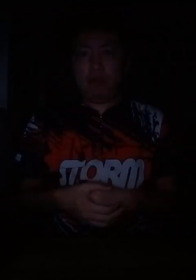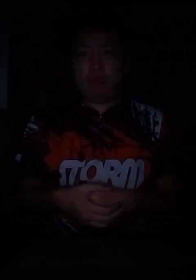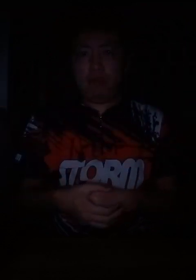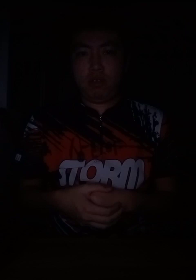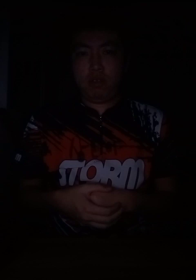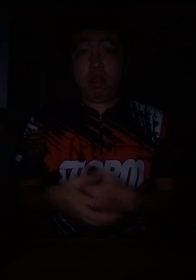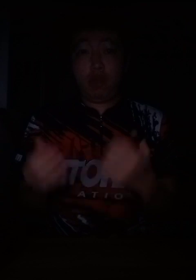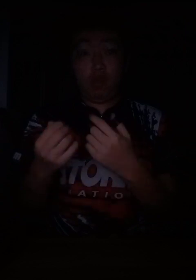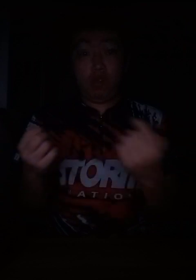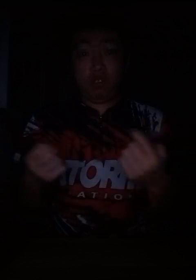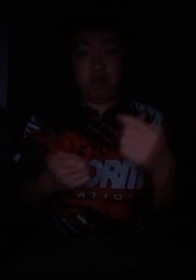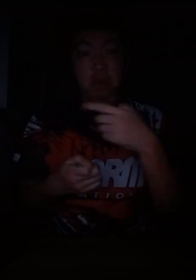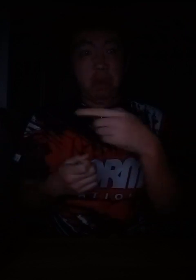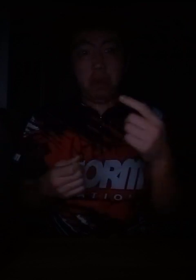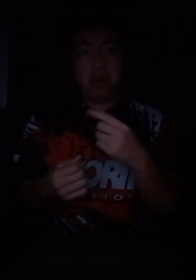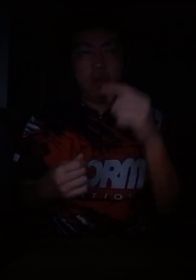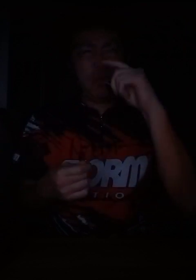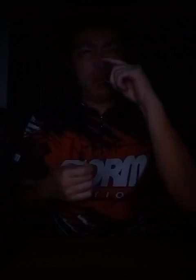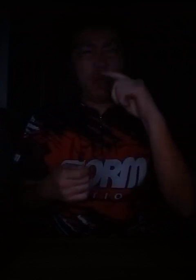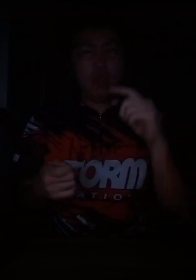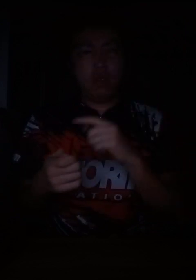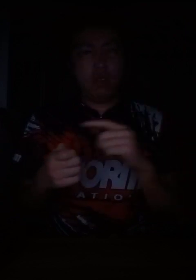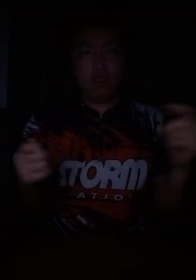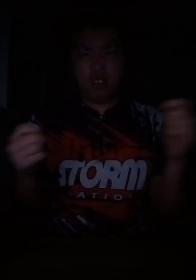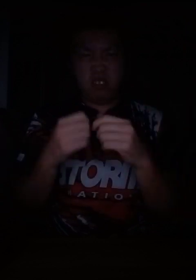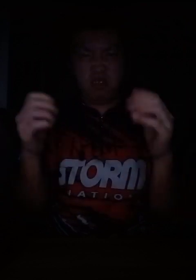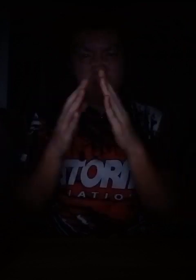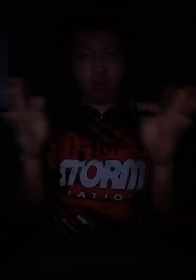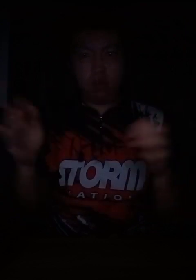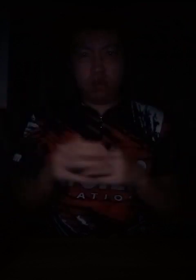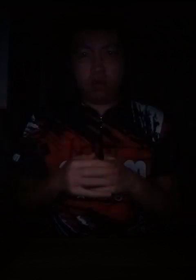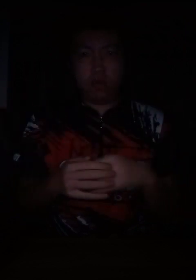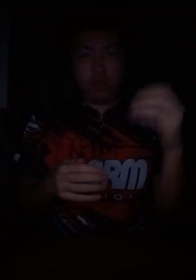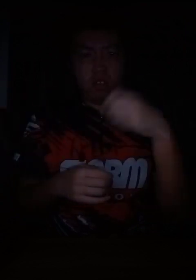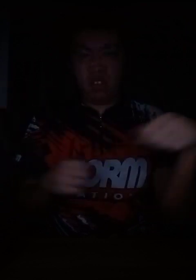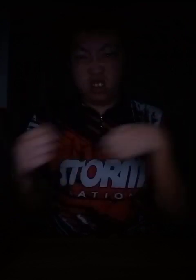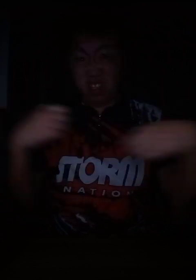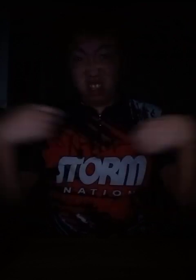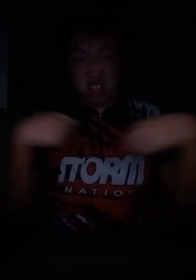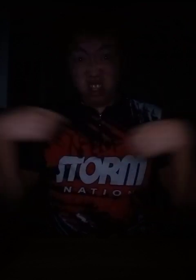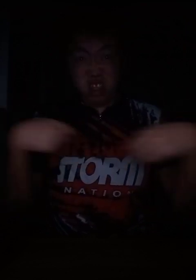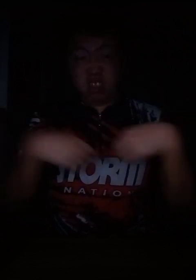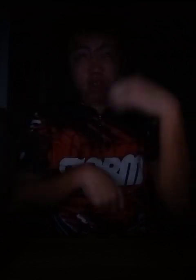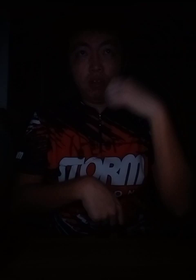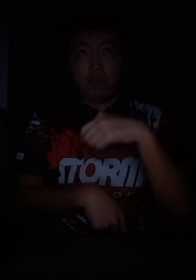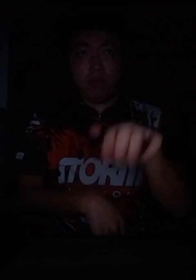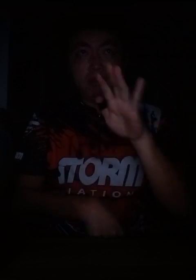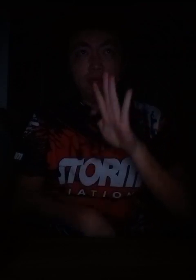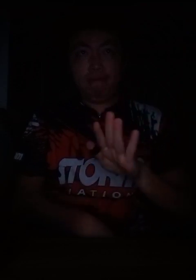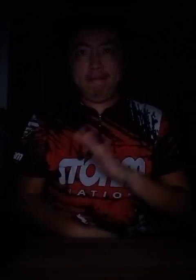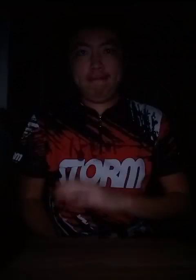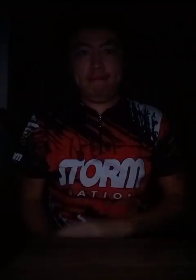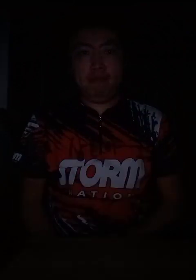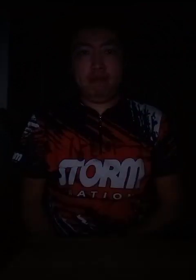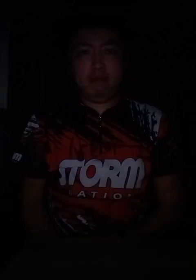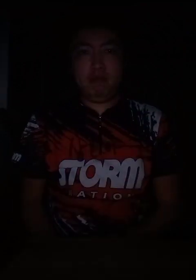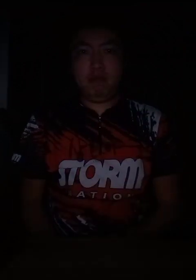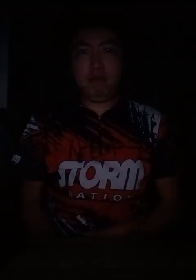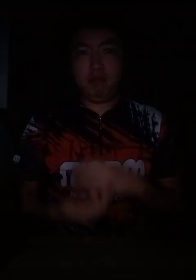A씨 무리는 피해자와 술을 마시다 시비가 붙었고 집단 폭행으로 이어진 것으로 알려졌습니다. 경찰은 A씨